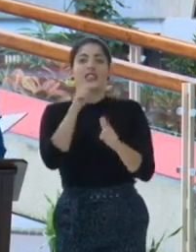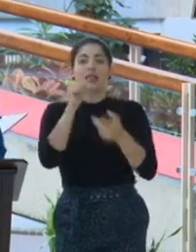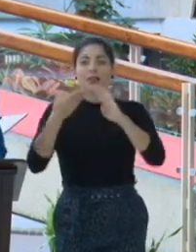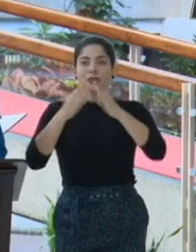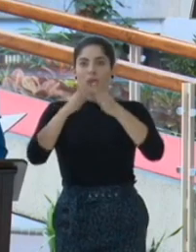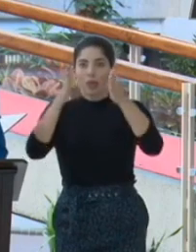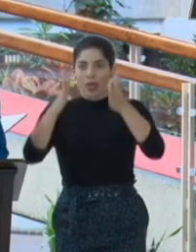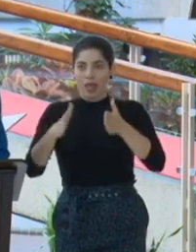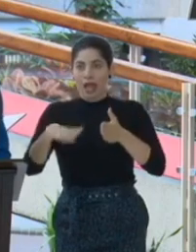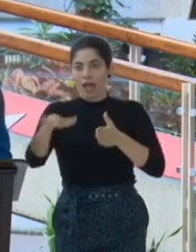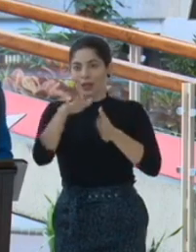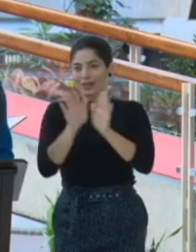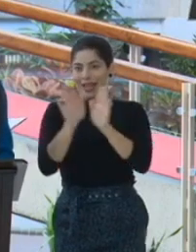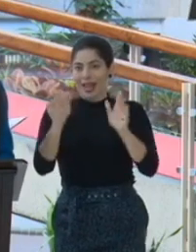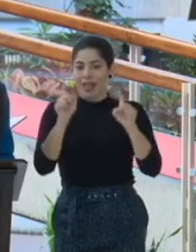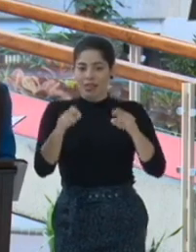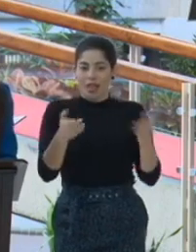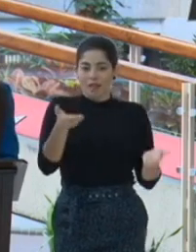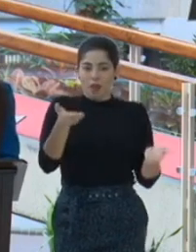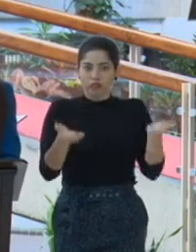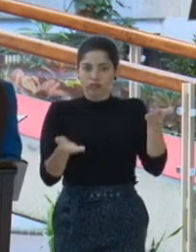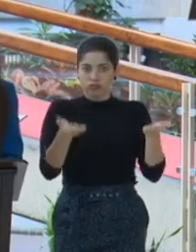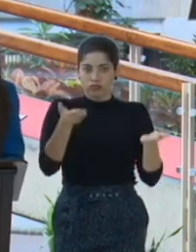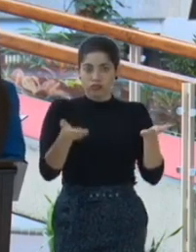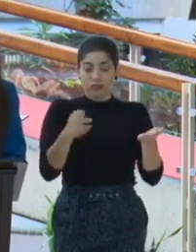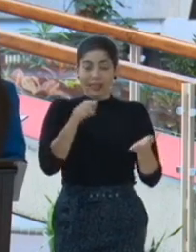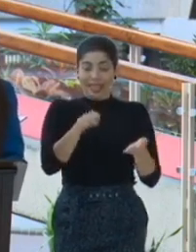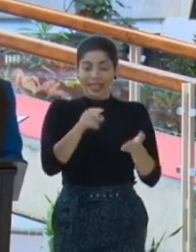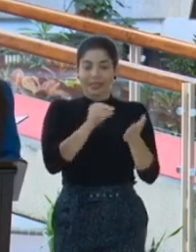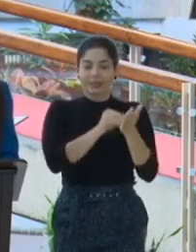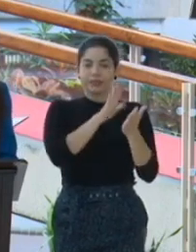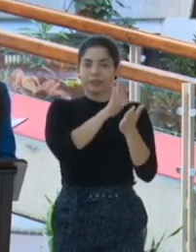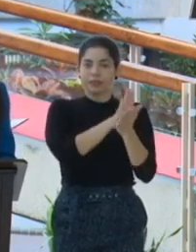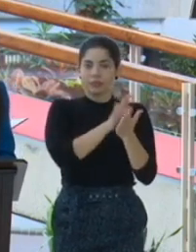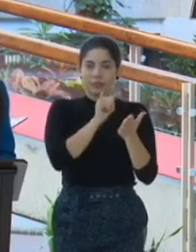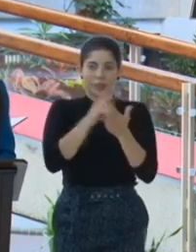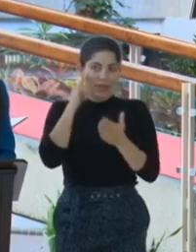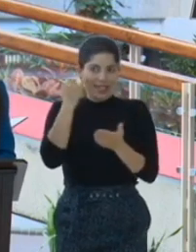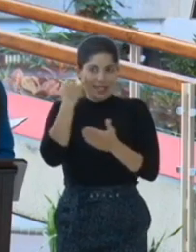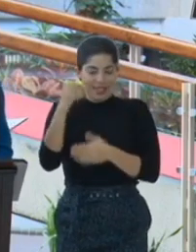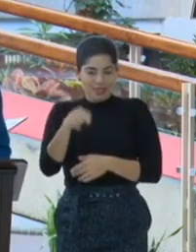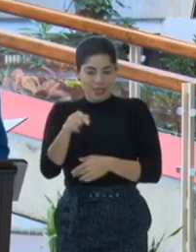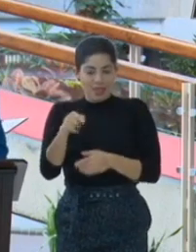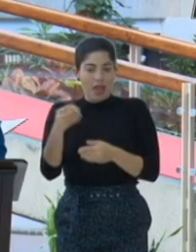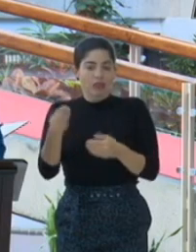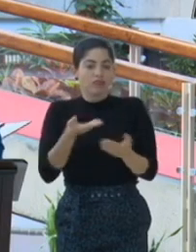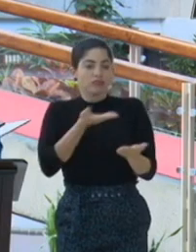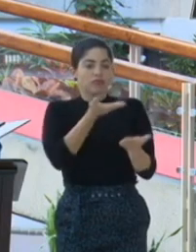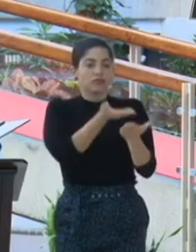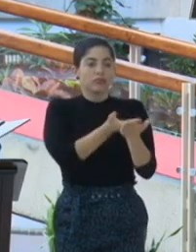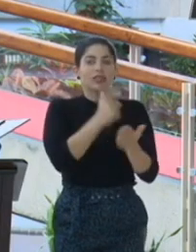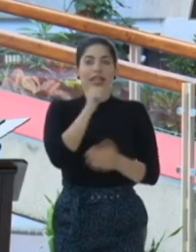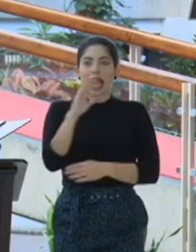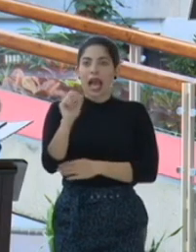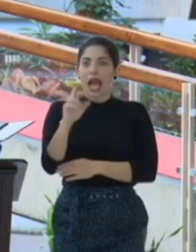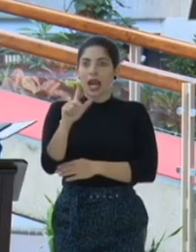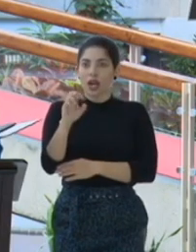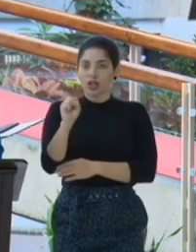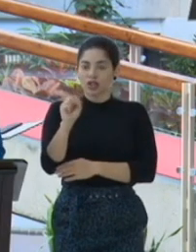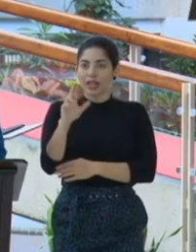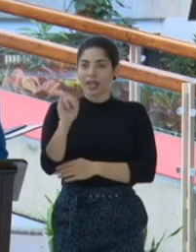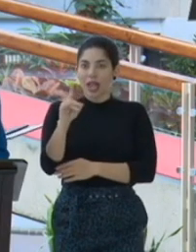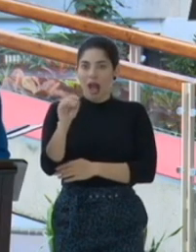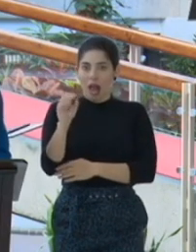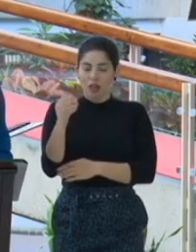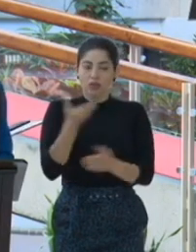ciudadanía en el sentido más amplio. Esto ha sido lo que se ha plasmado en esta iniciativa que ha presentado don Carlos Ricardo y que ha sido